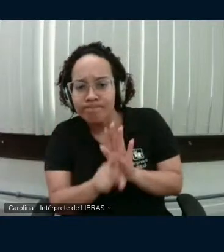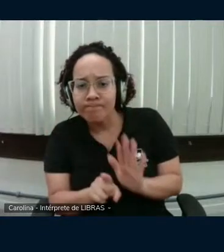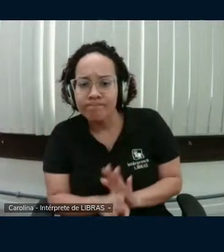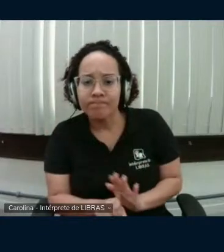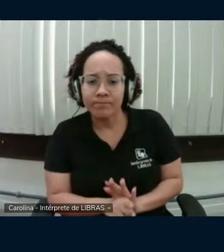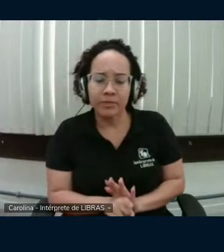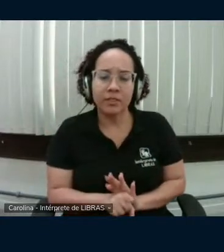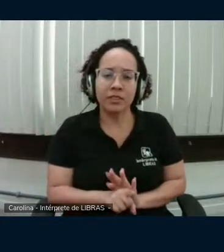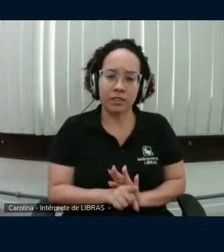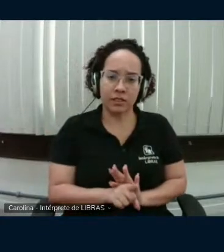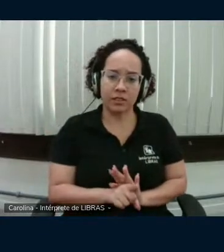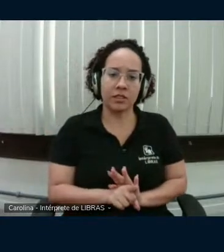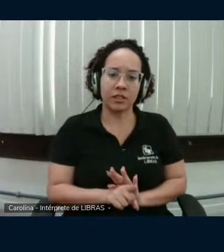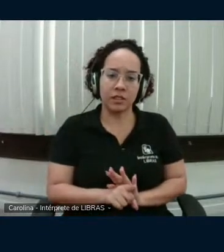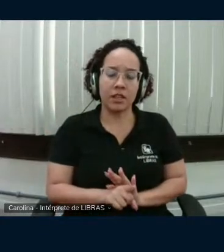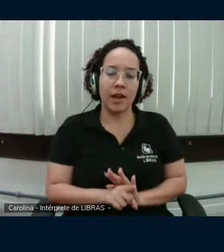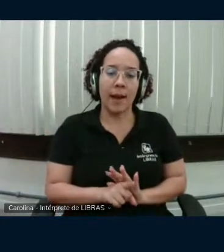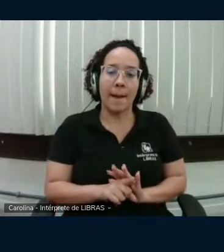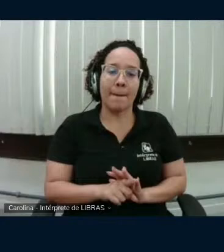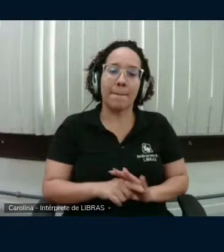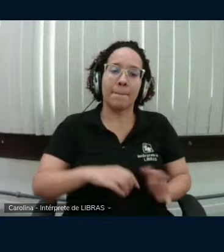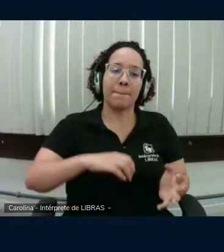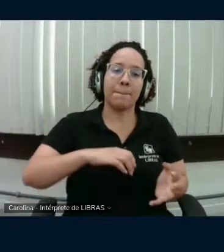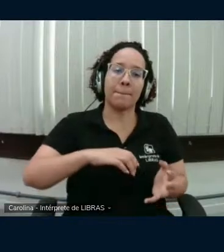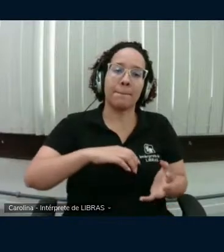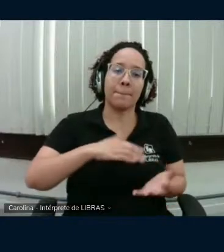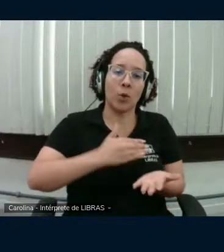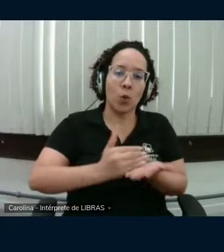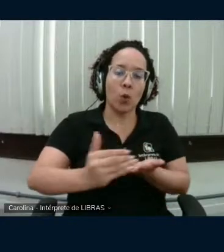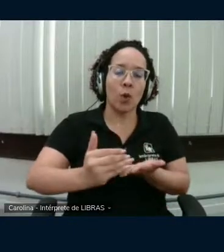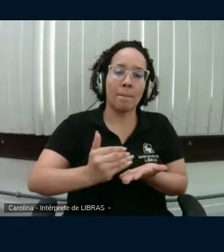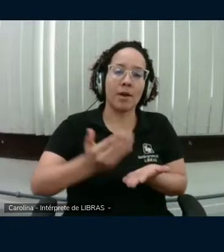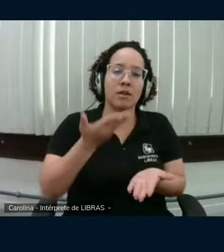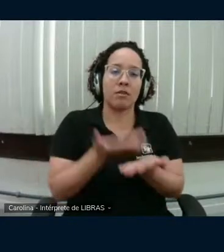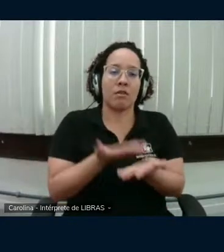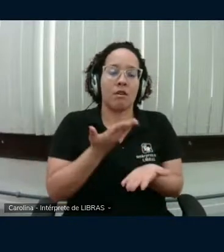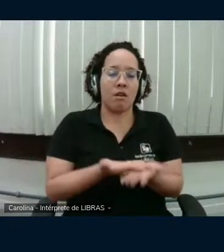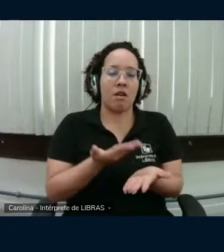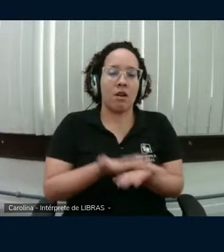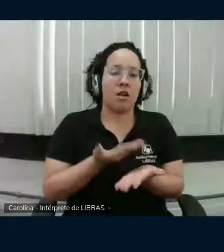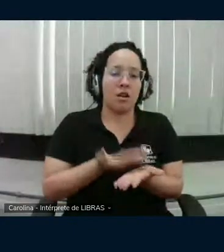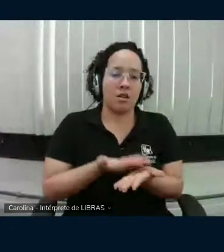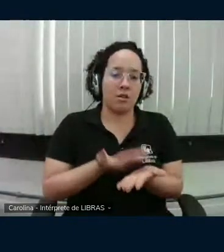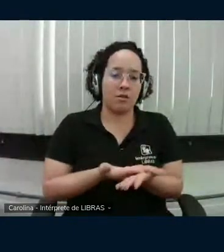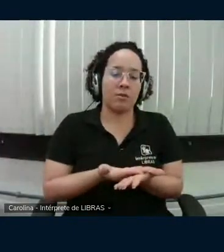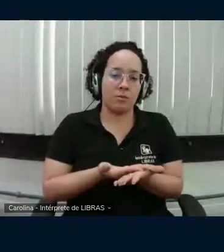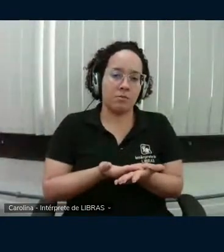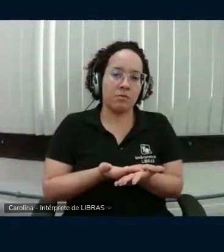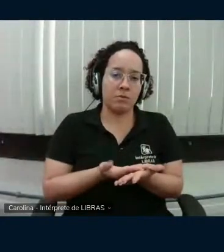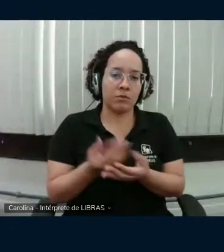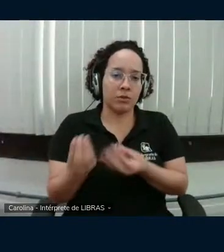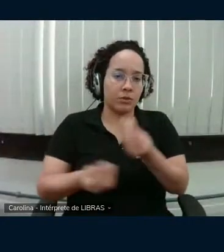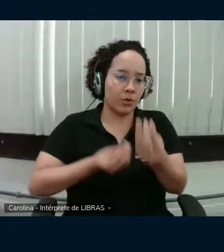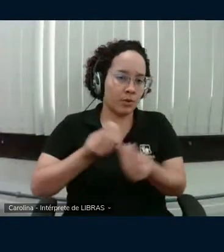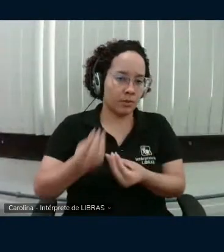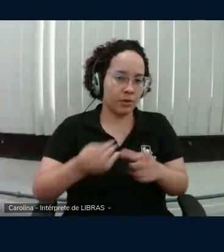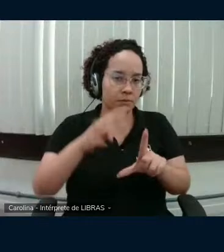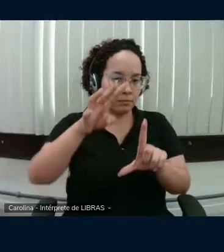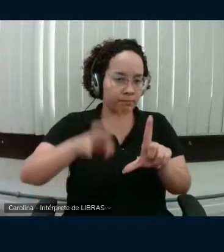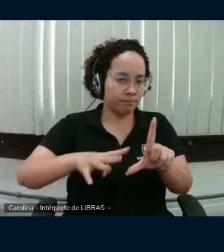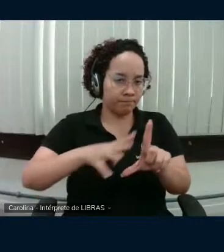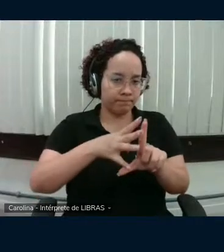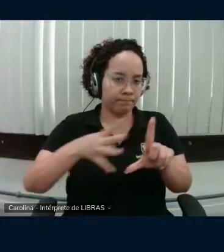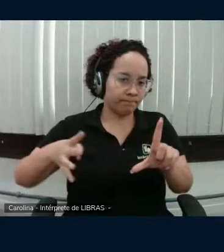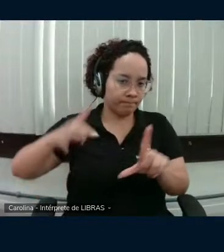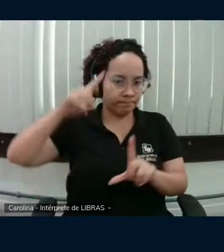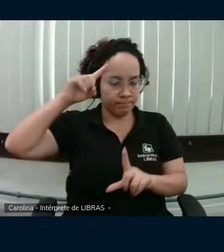se configurado o movimento de início das aulas e aí de acordo com o cronograma e também com a